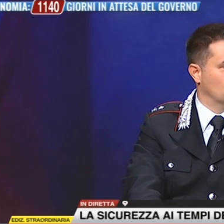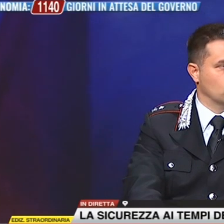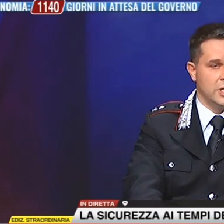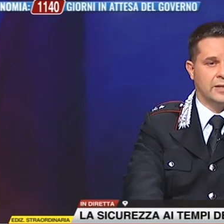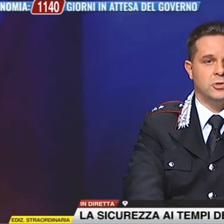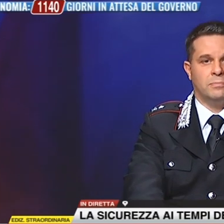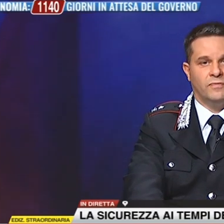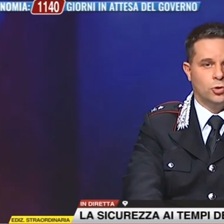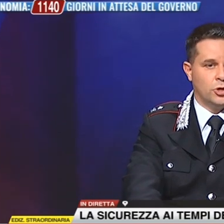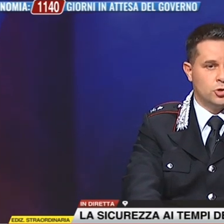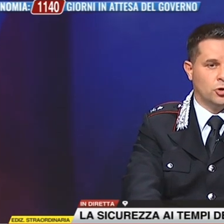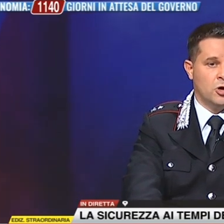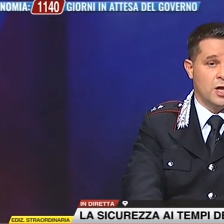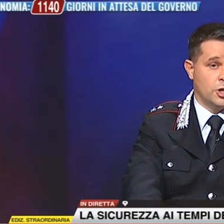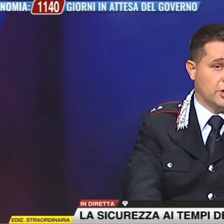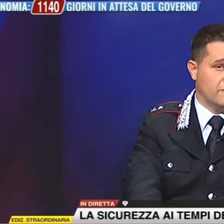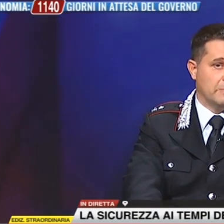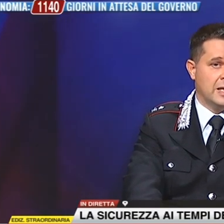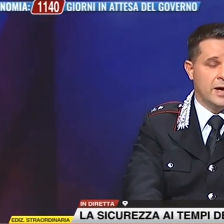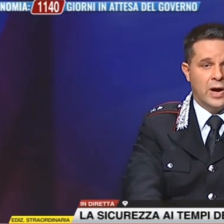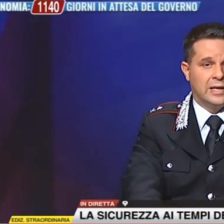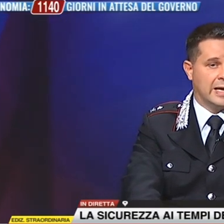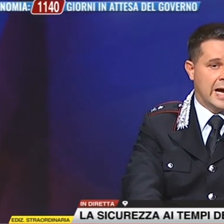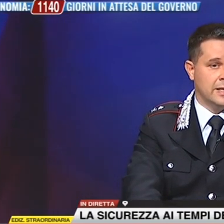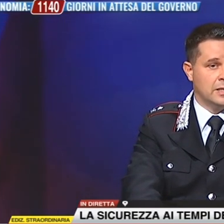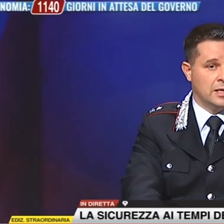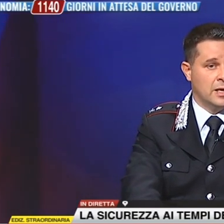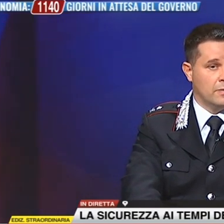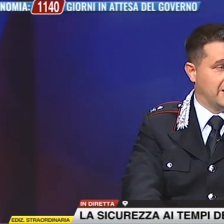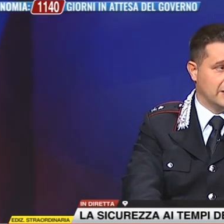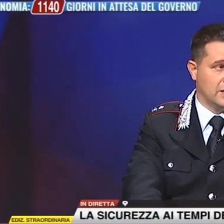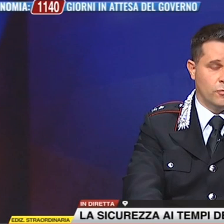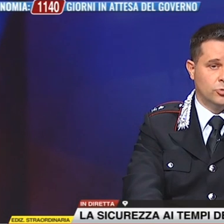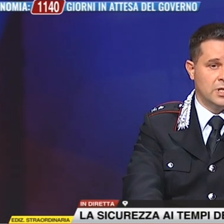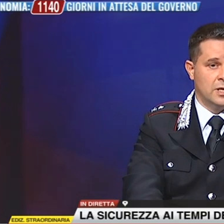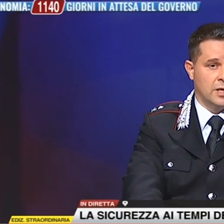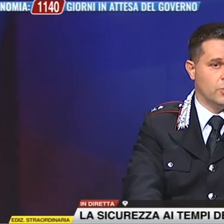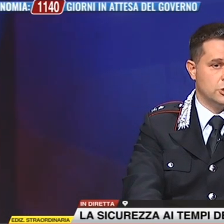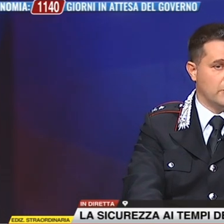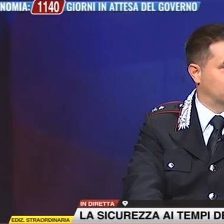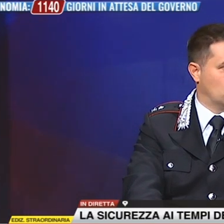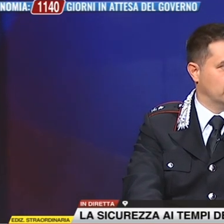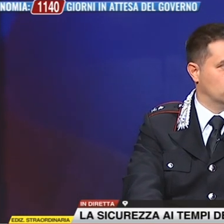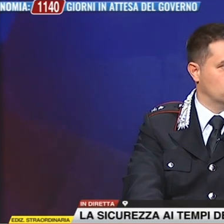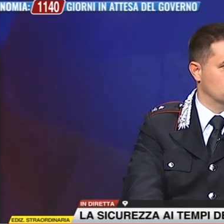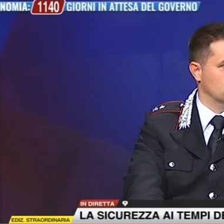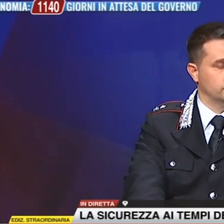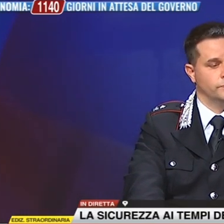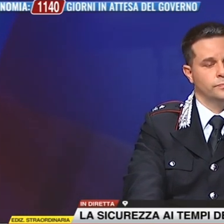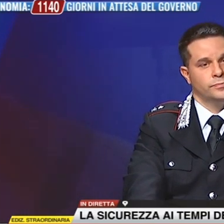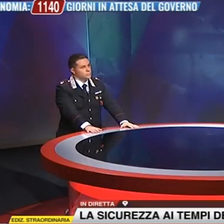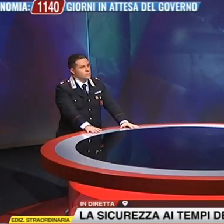che vengono consegnati a questi malfattori sono gli ori di famiglia o anche regali di parenti defunti. E questo è particolarmente